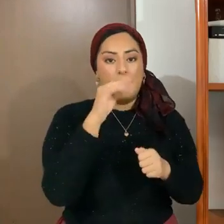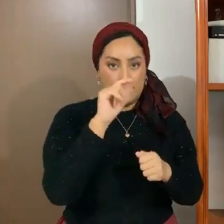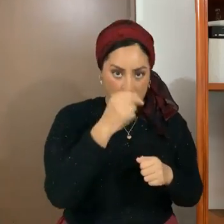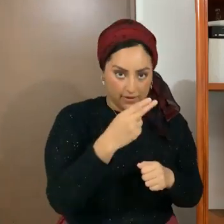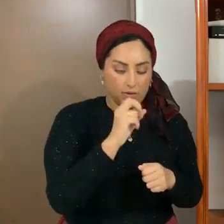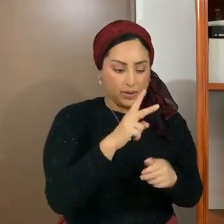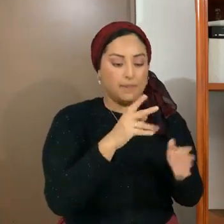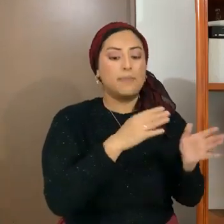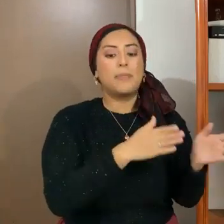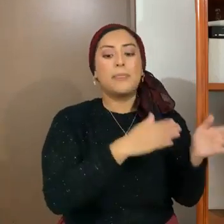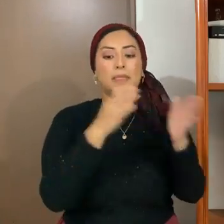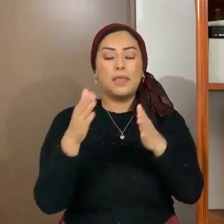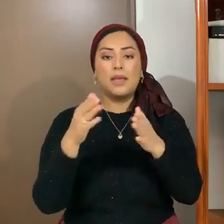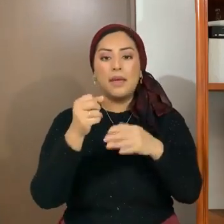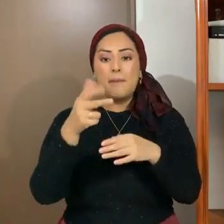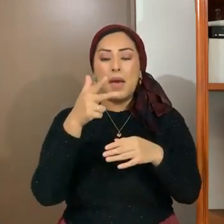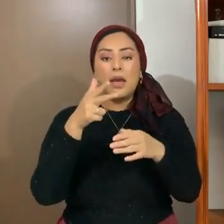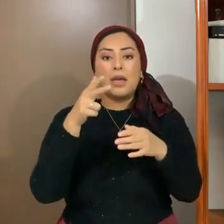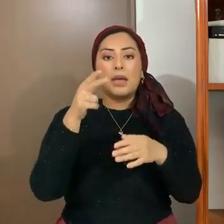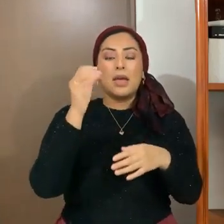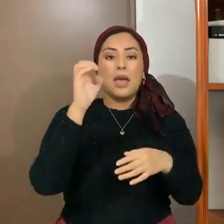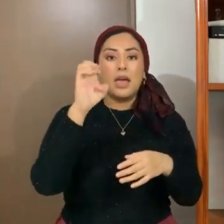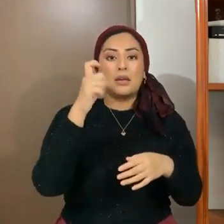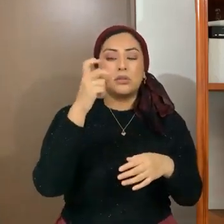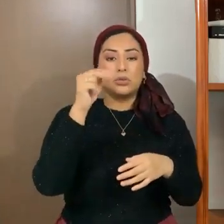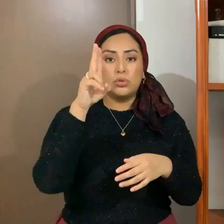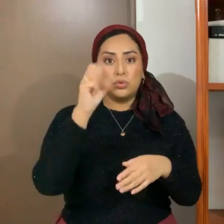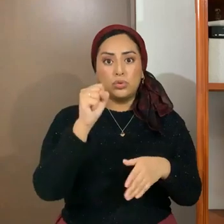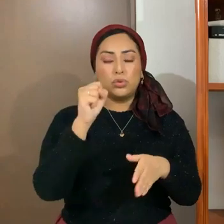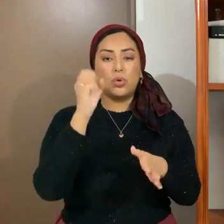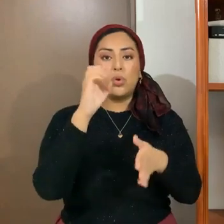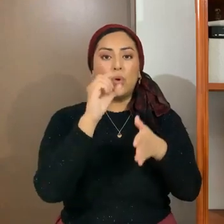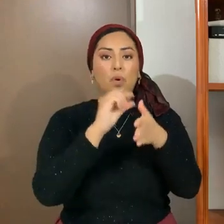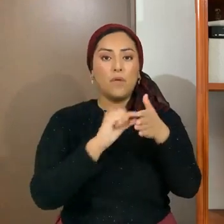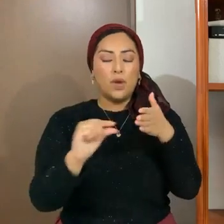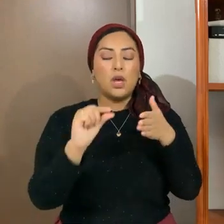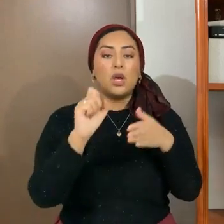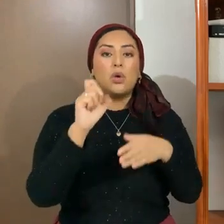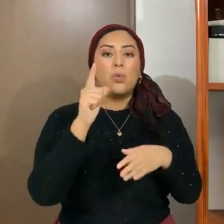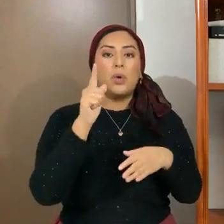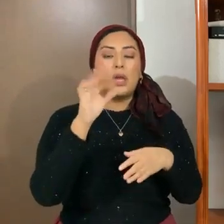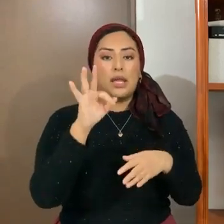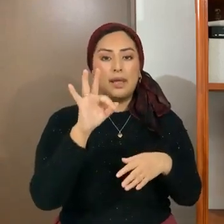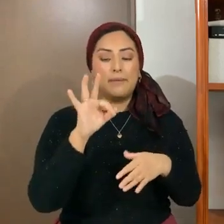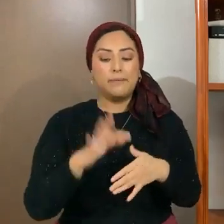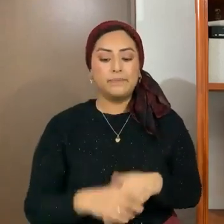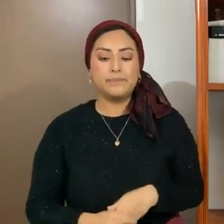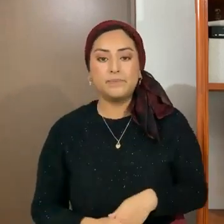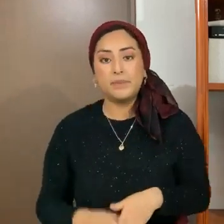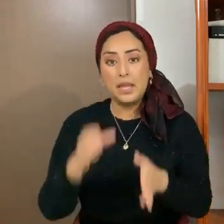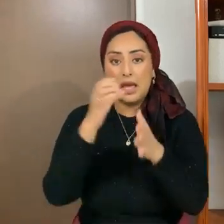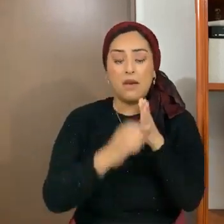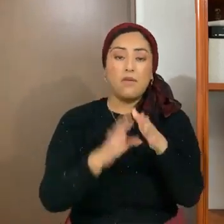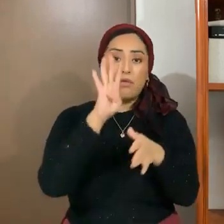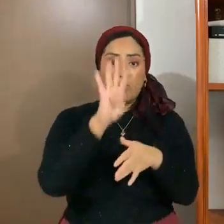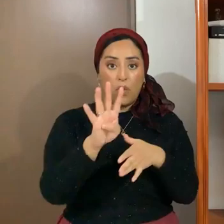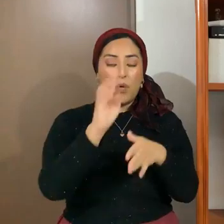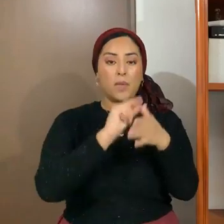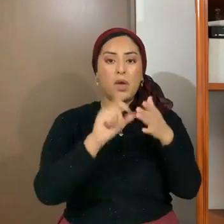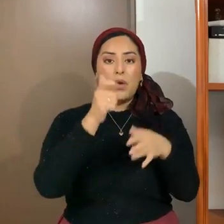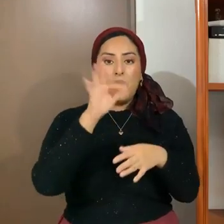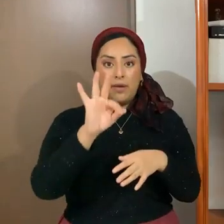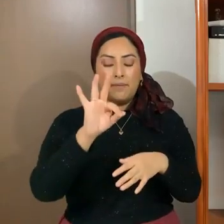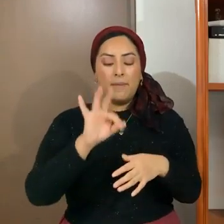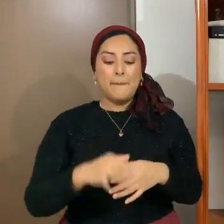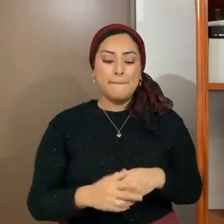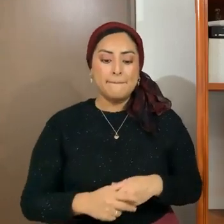Haftará. Regresemos a Éxodo y vamos a leer en el verso 29. Éxodo 4, 29, y vamos a leer